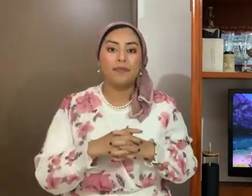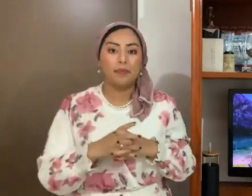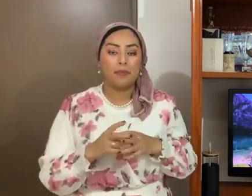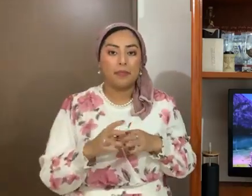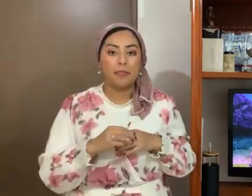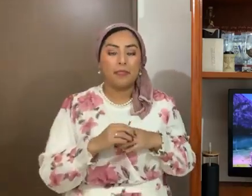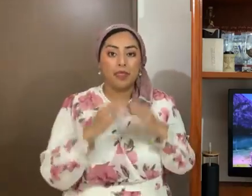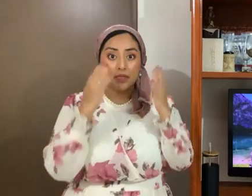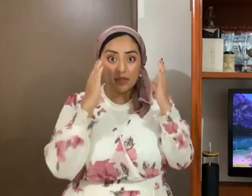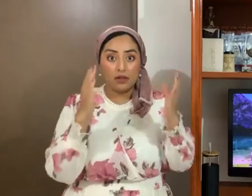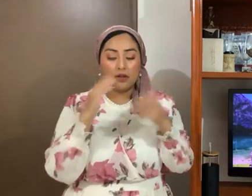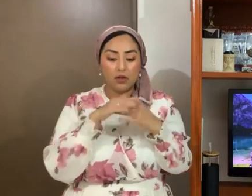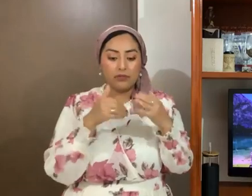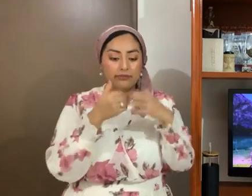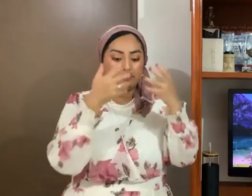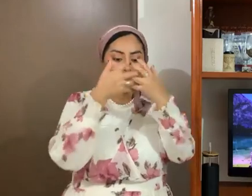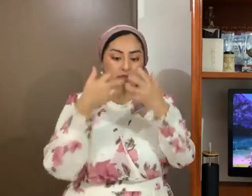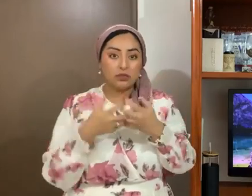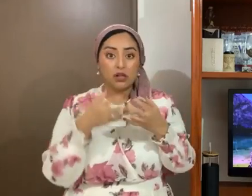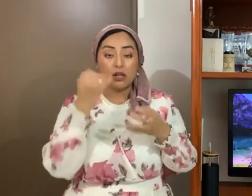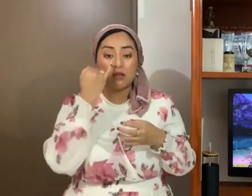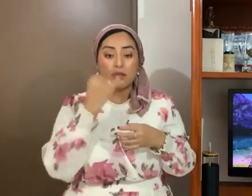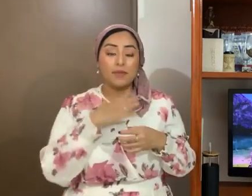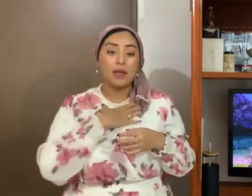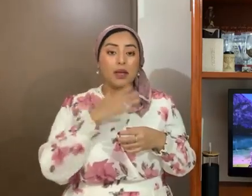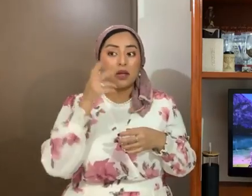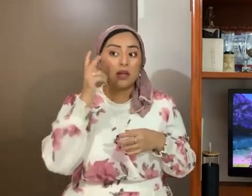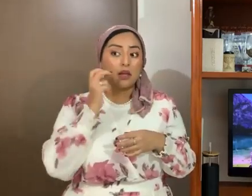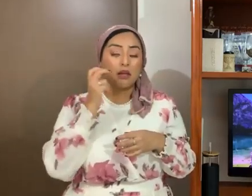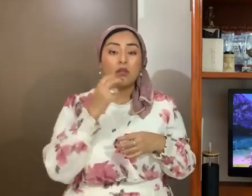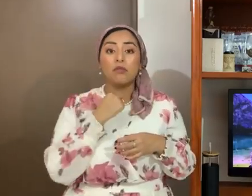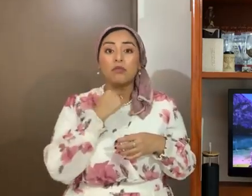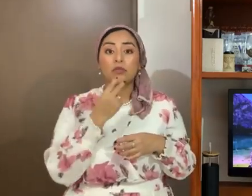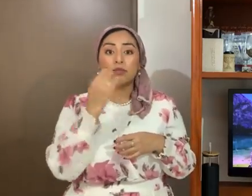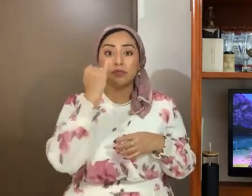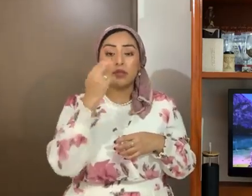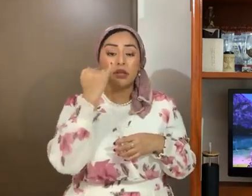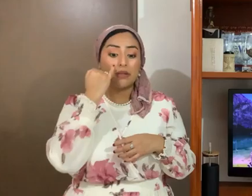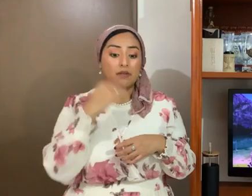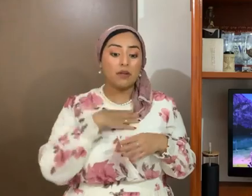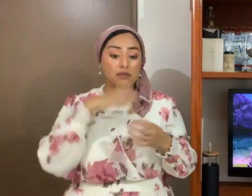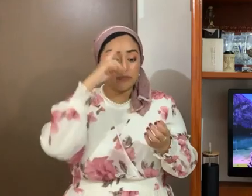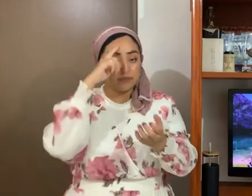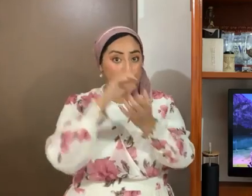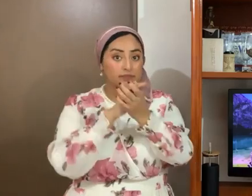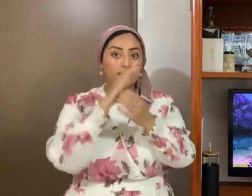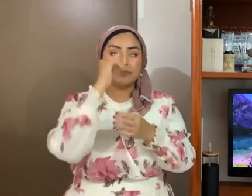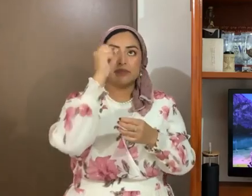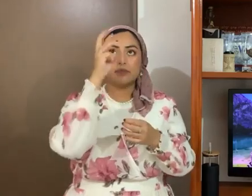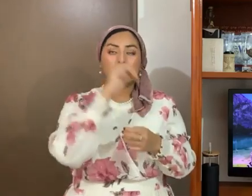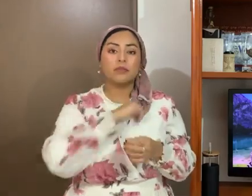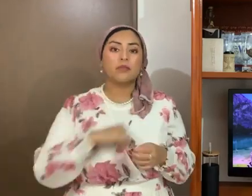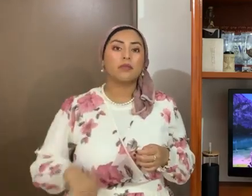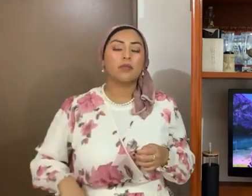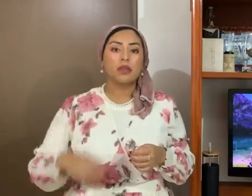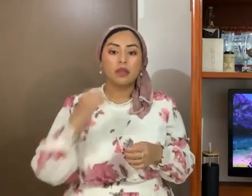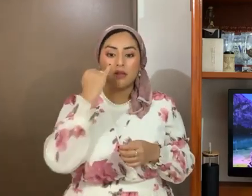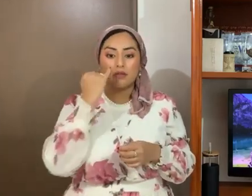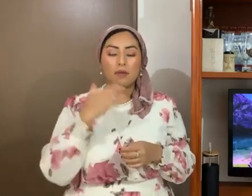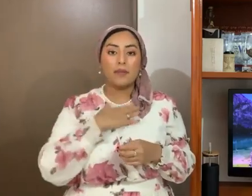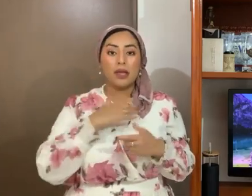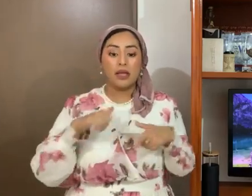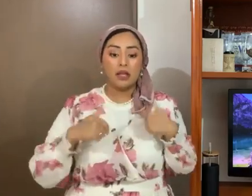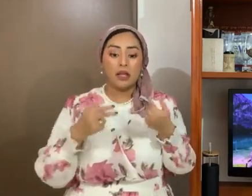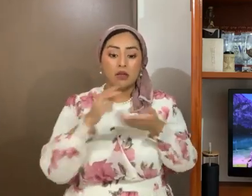Entonces, fíjense cómo todo va hilado. Si yo escucho la voz de Yahweh, si yo creo en Yahshua HaMashiach, si estoy